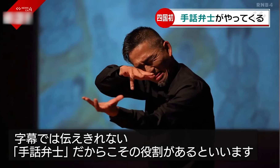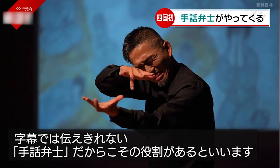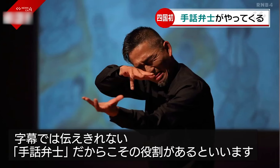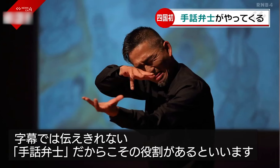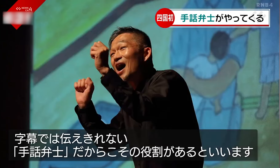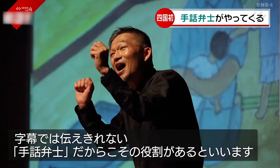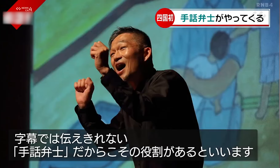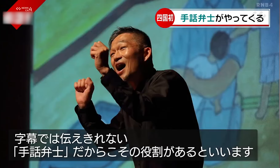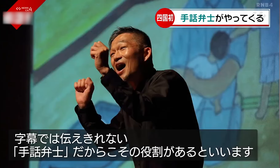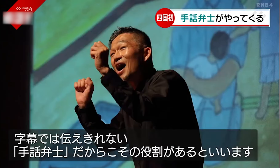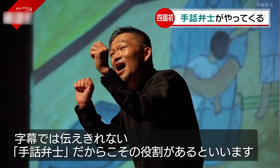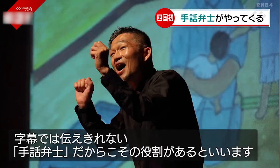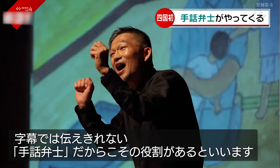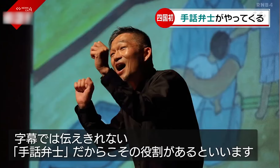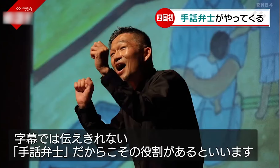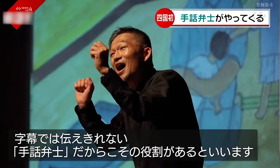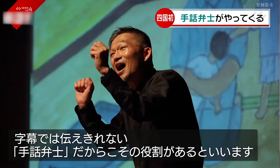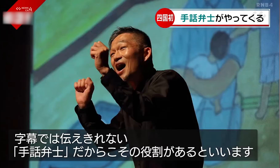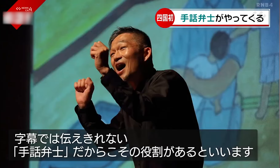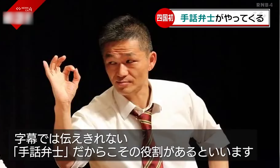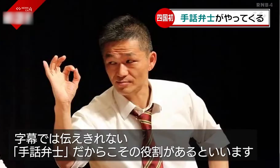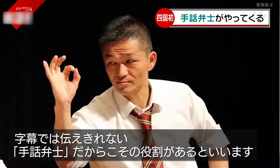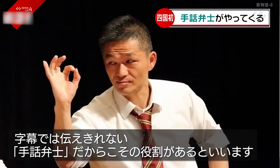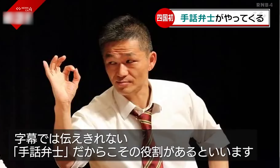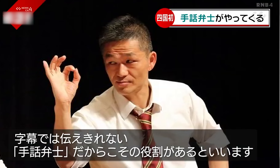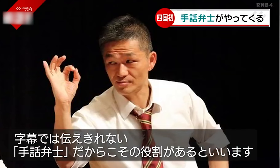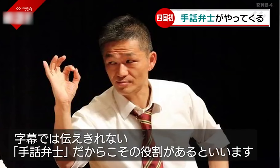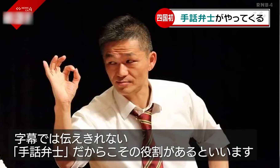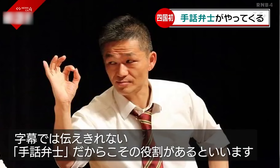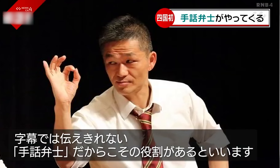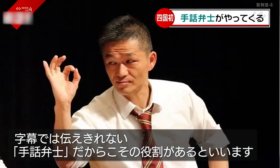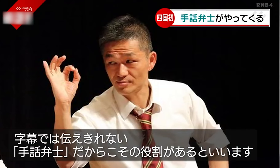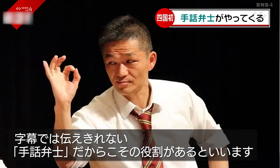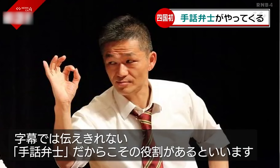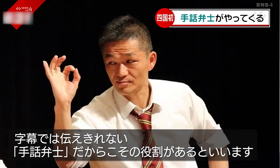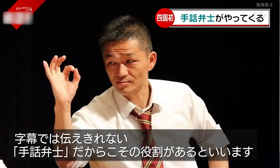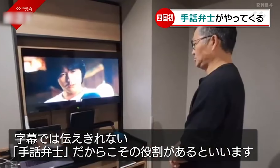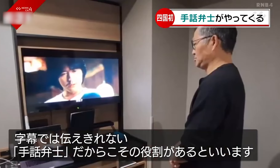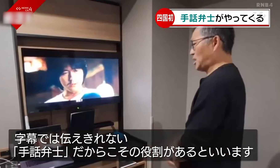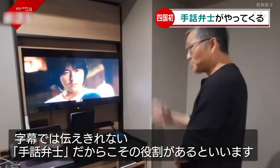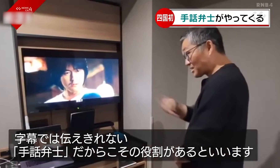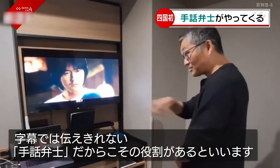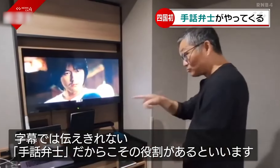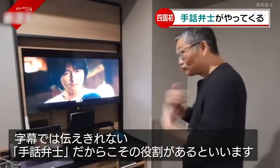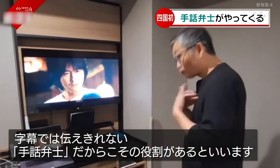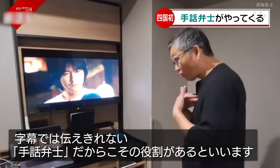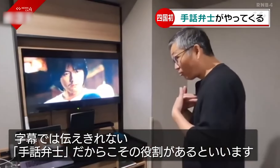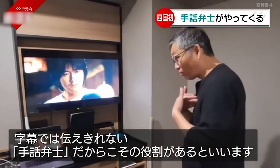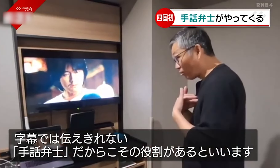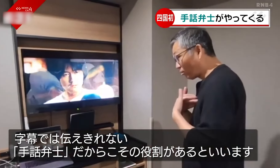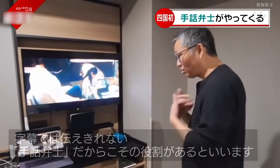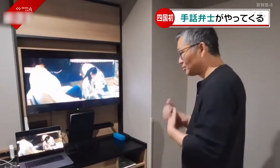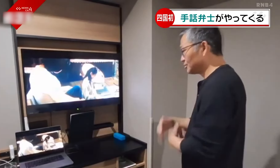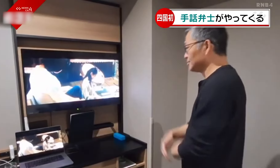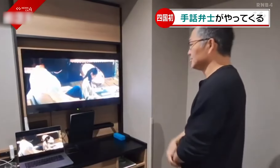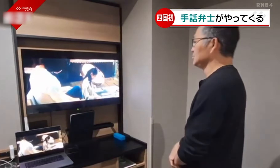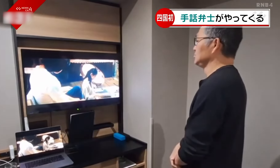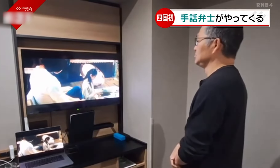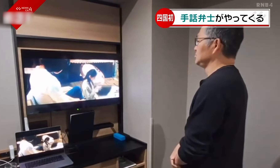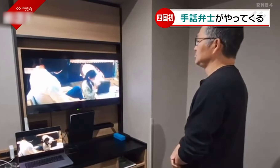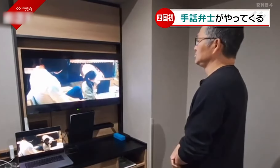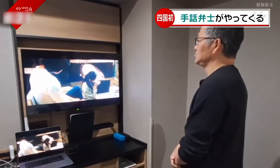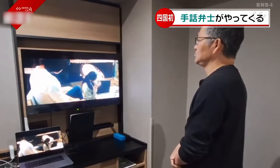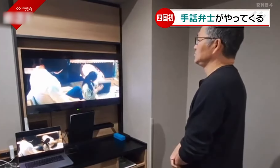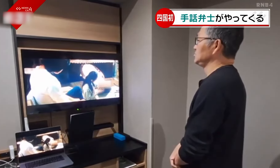字幕では伝えきれない手話弁士だからこその役割があるといいます。